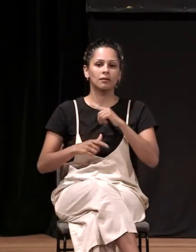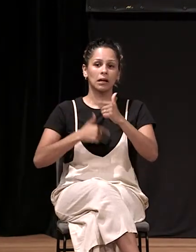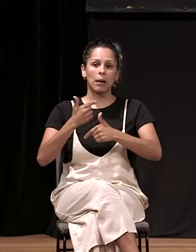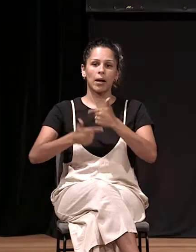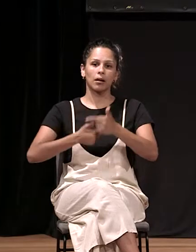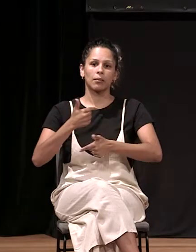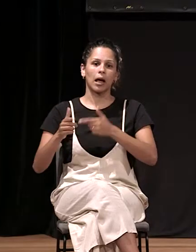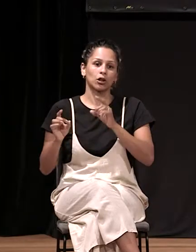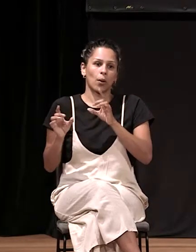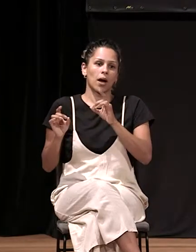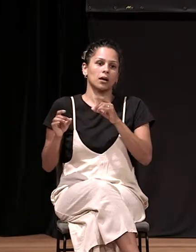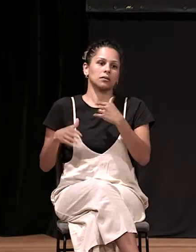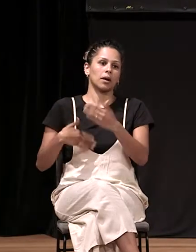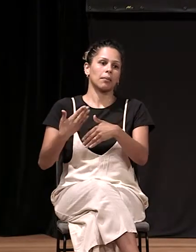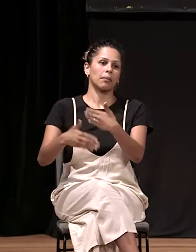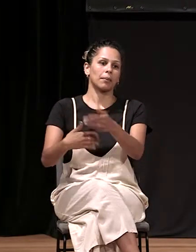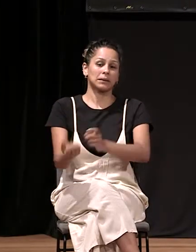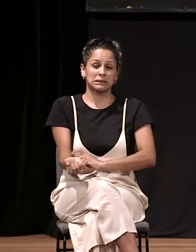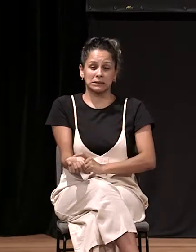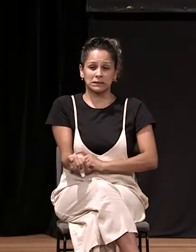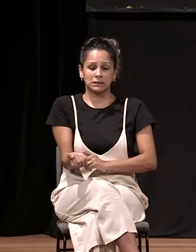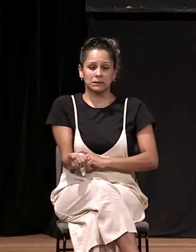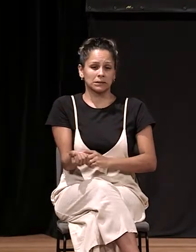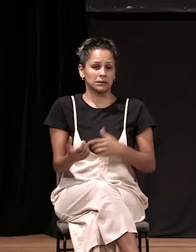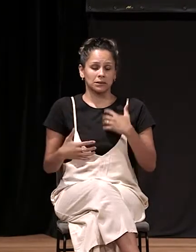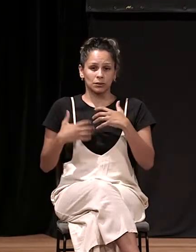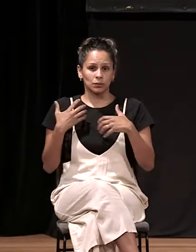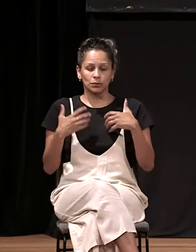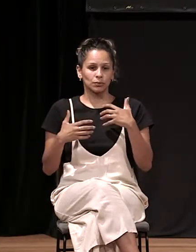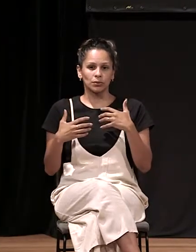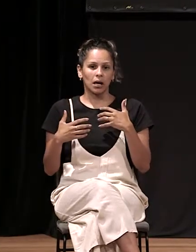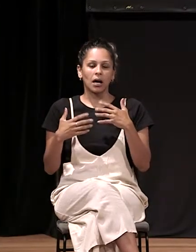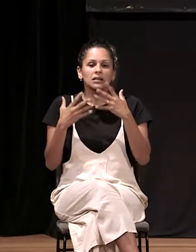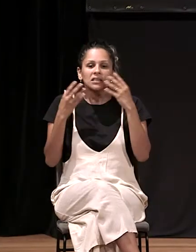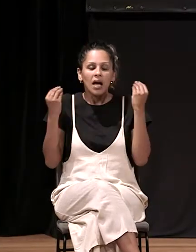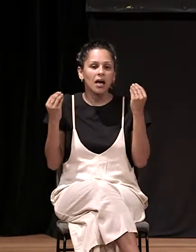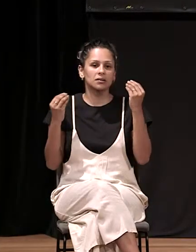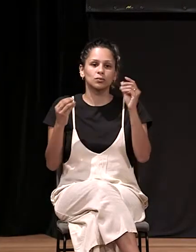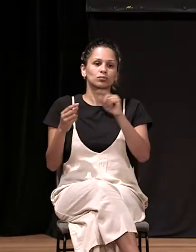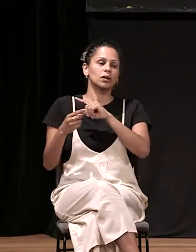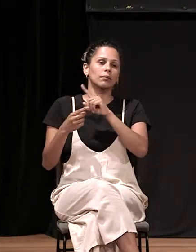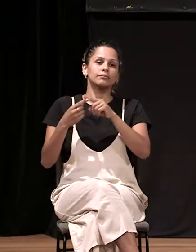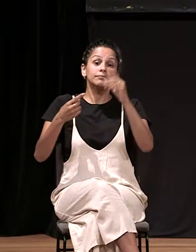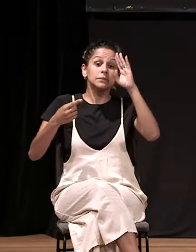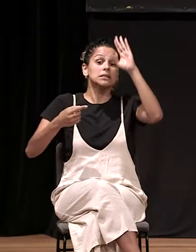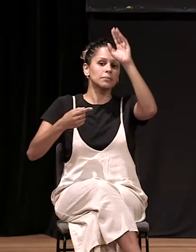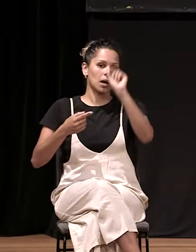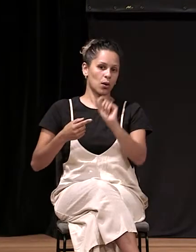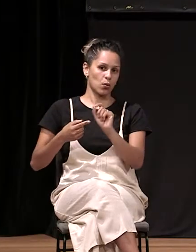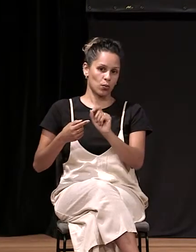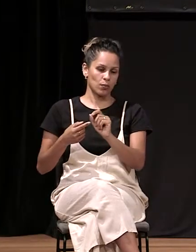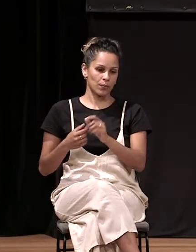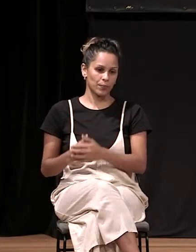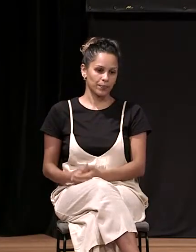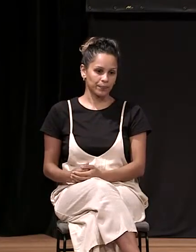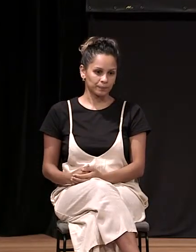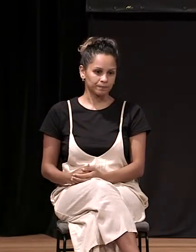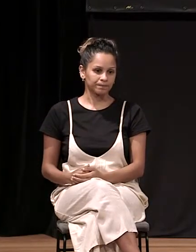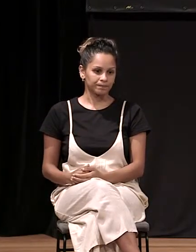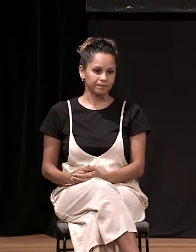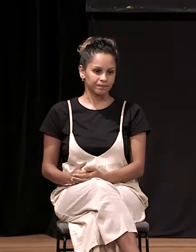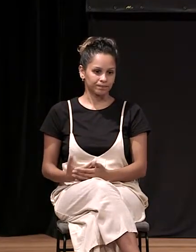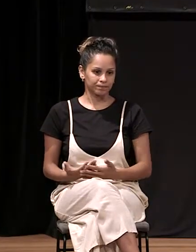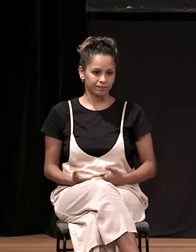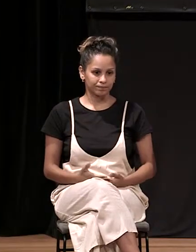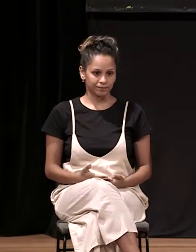tanto estresse acaba não dando mais o olhar para isso, né? Então, sempre retomar, como você fez, trazendo isso à